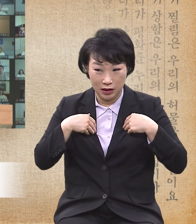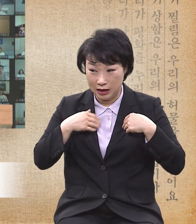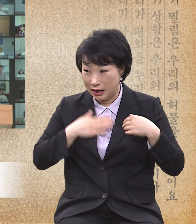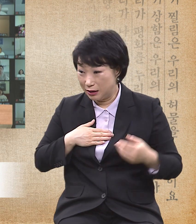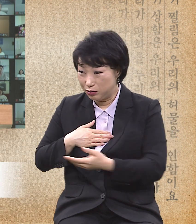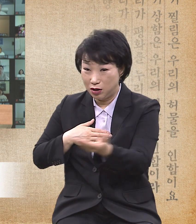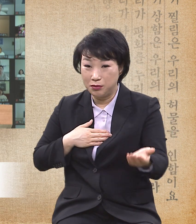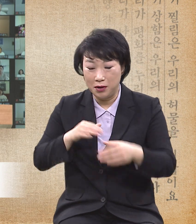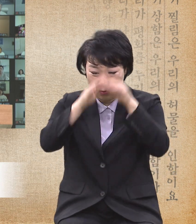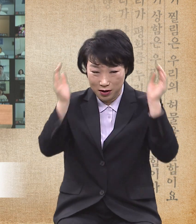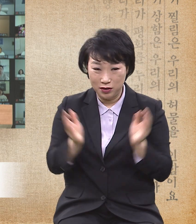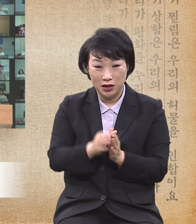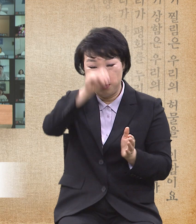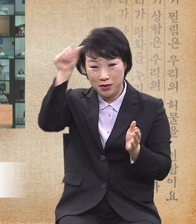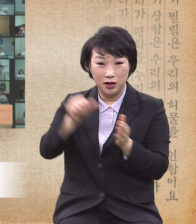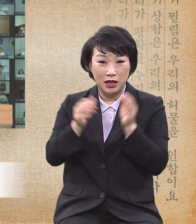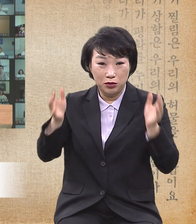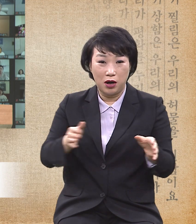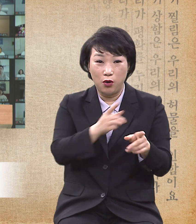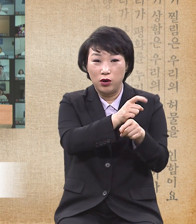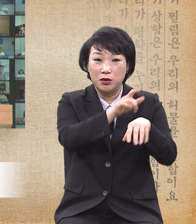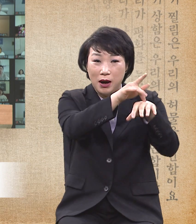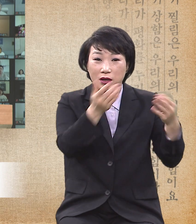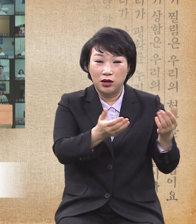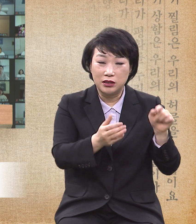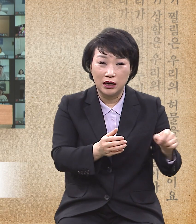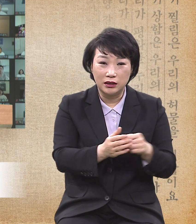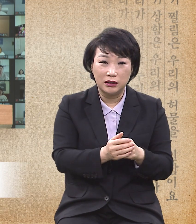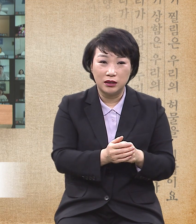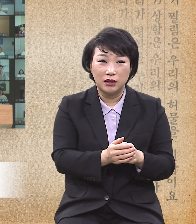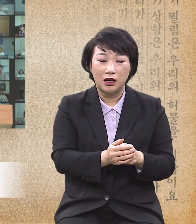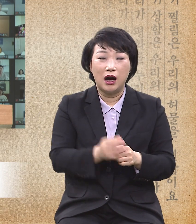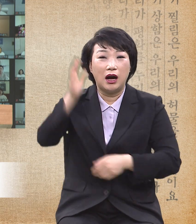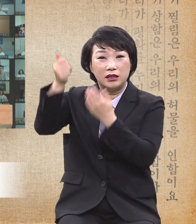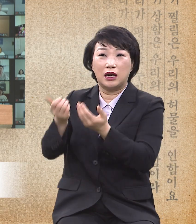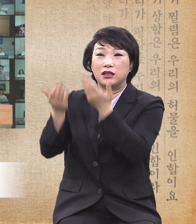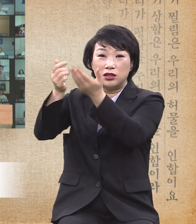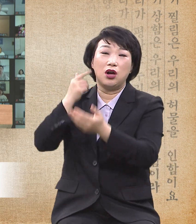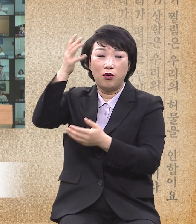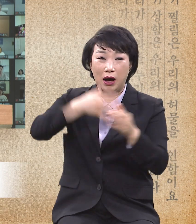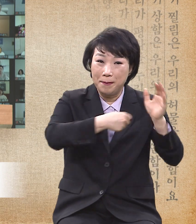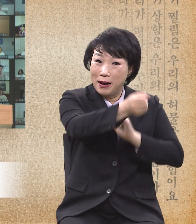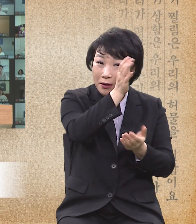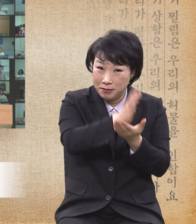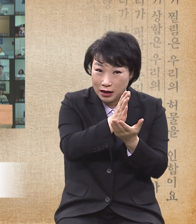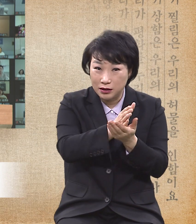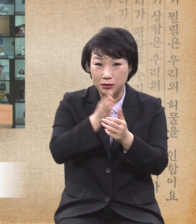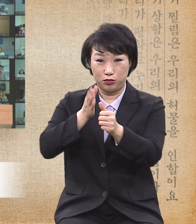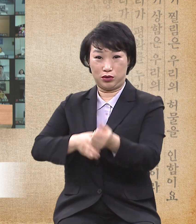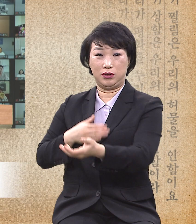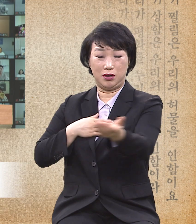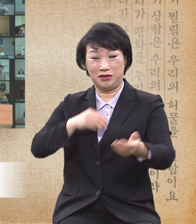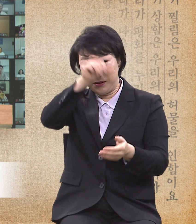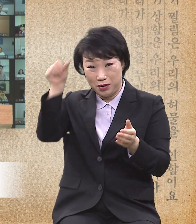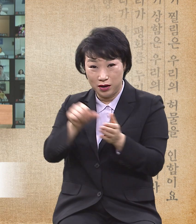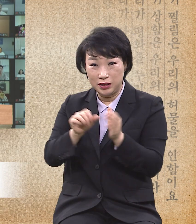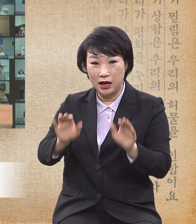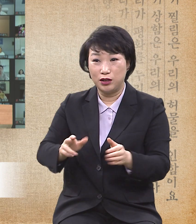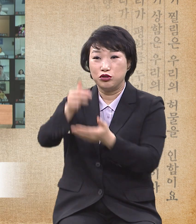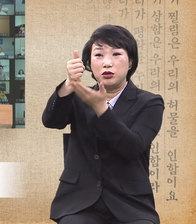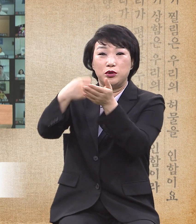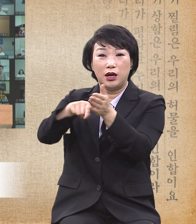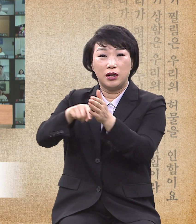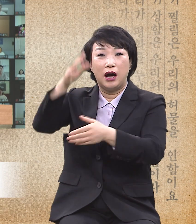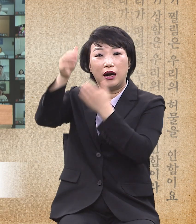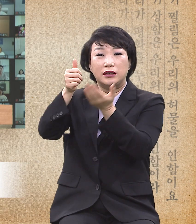여러분 평생에 마귀에게 하나님께 돌릴 영광을 뺏기지 말라 이 말입니다. 내 평생의 주를